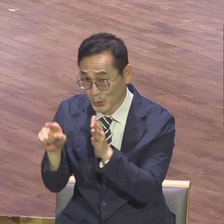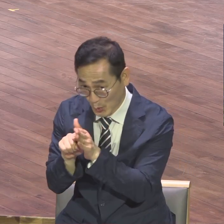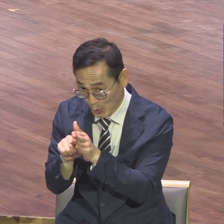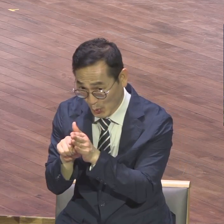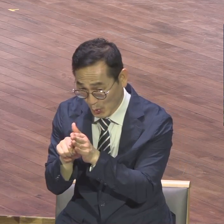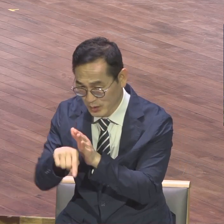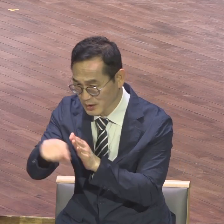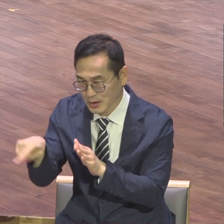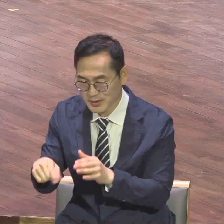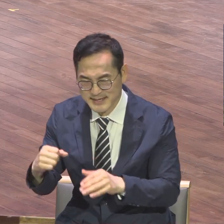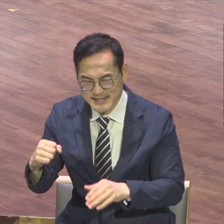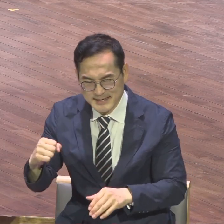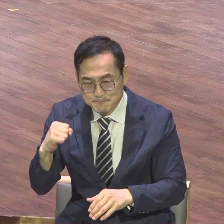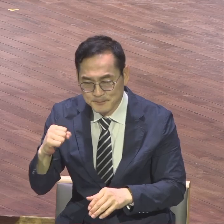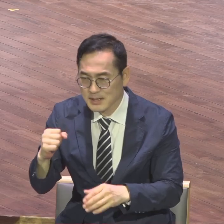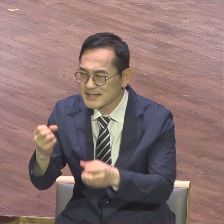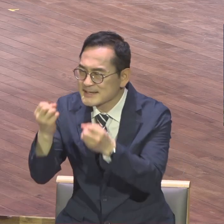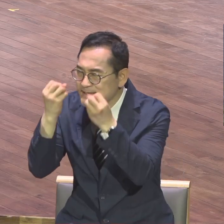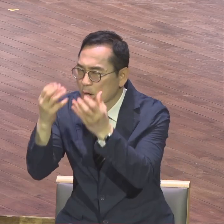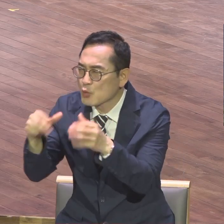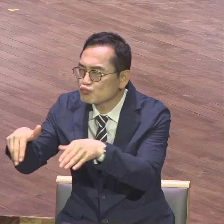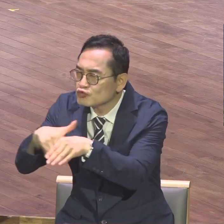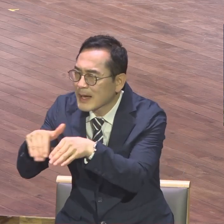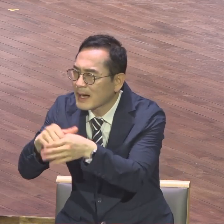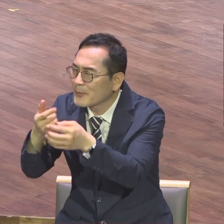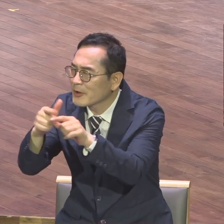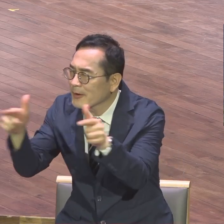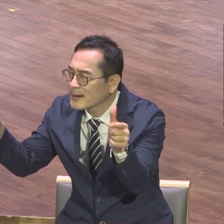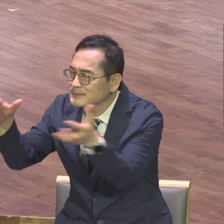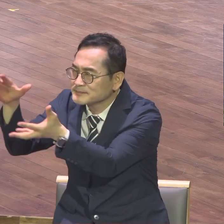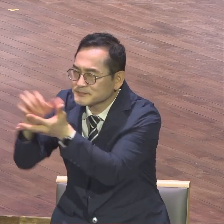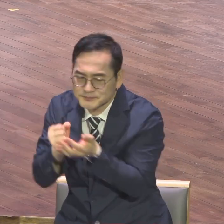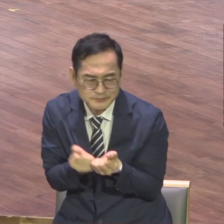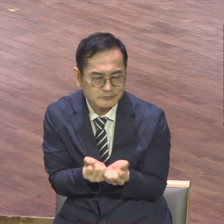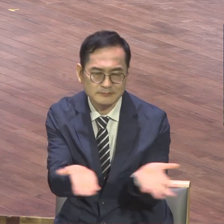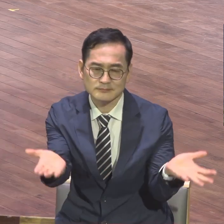새로운 문물의 보급처였어요.